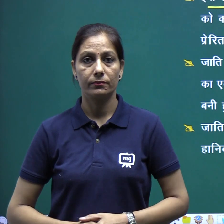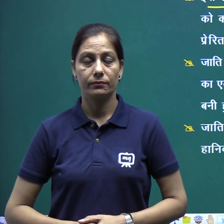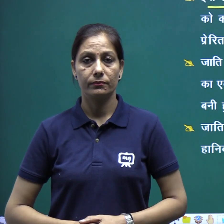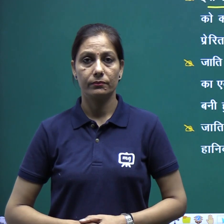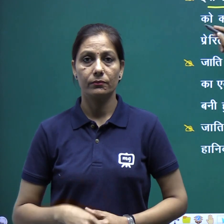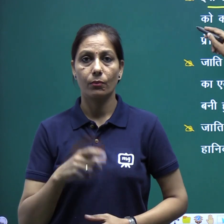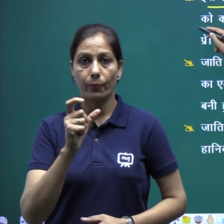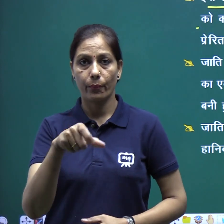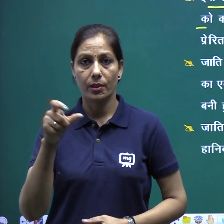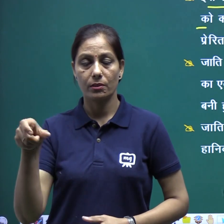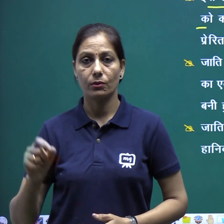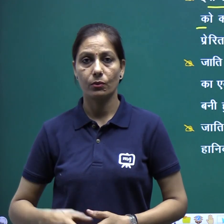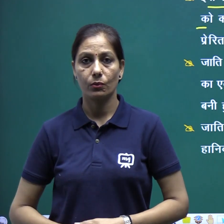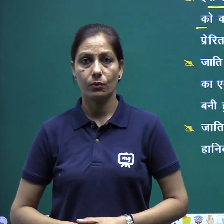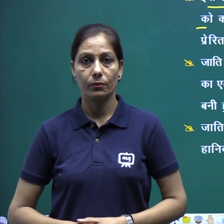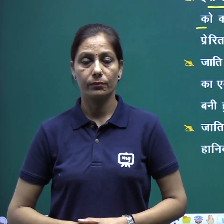मनुष्य को